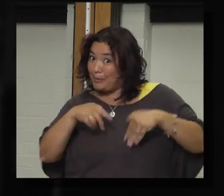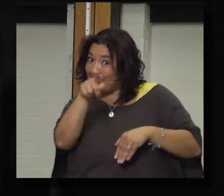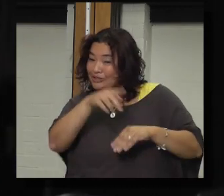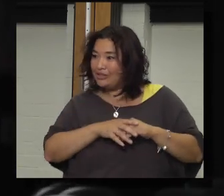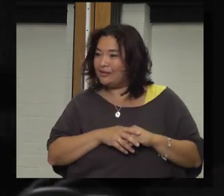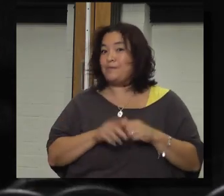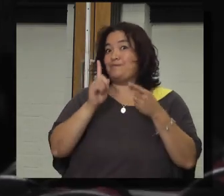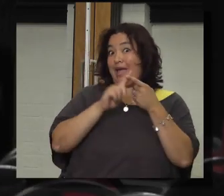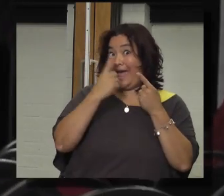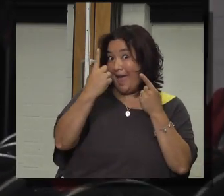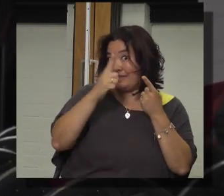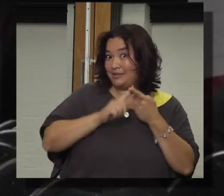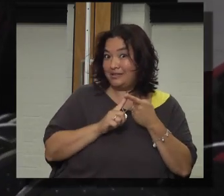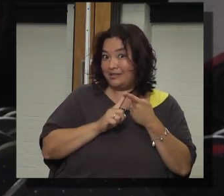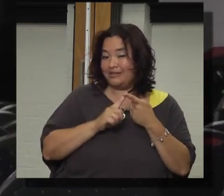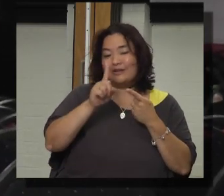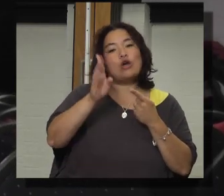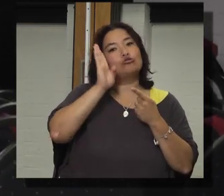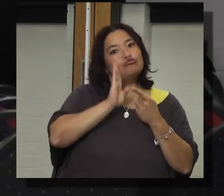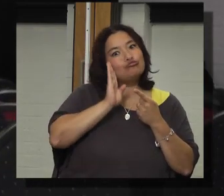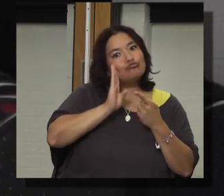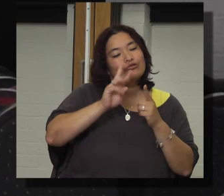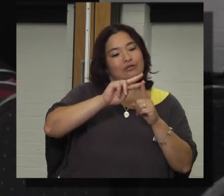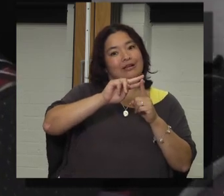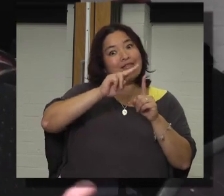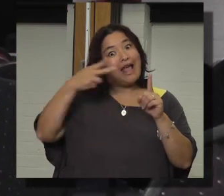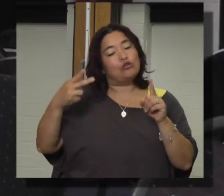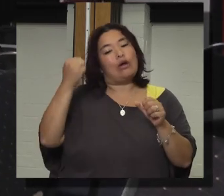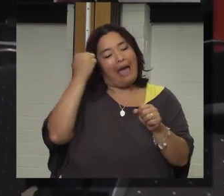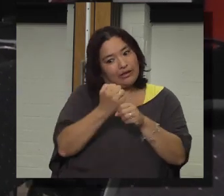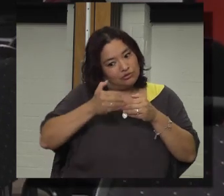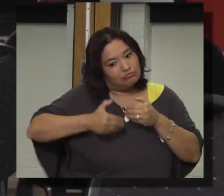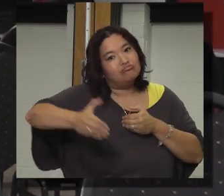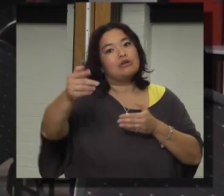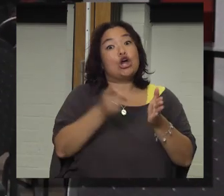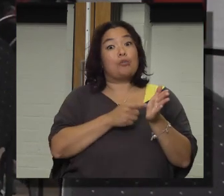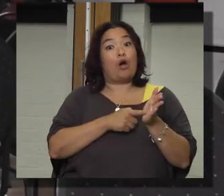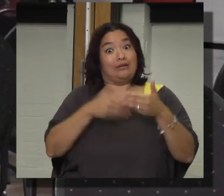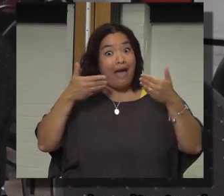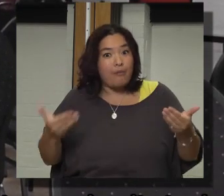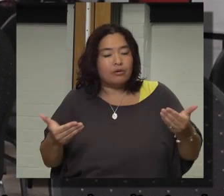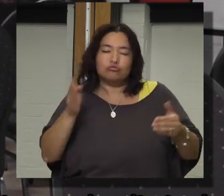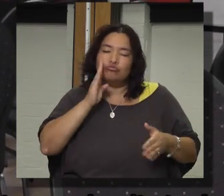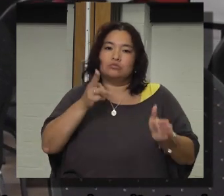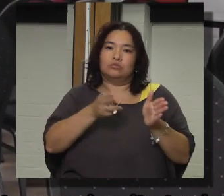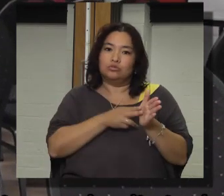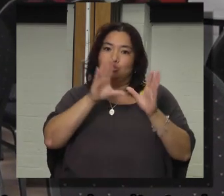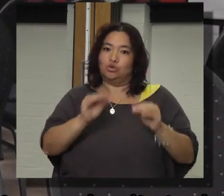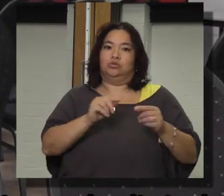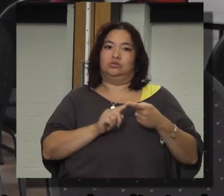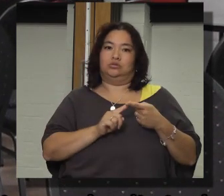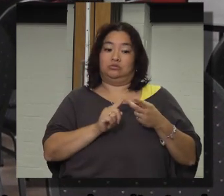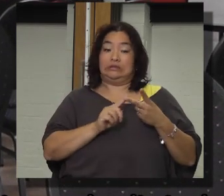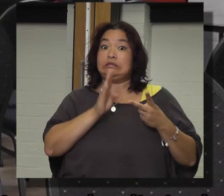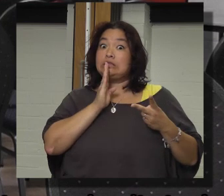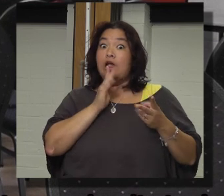Eén. Ga teletalk nou ook echt gebruiken, want het is er. Dus benut het. En twee, als je het gebruikt,